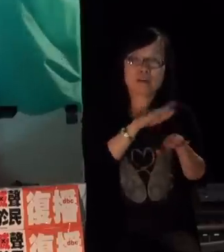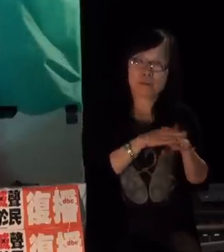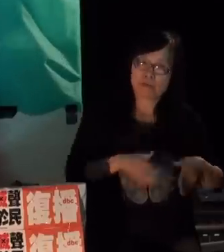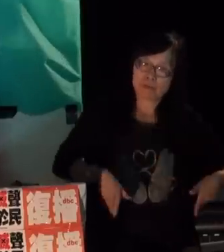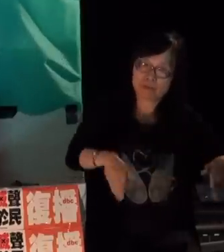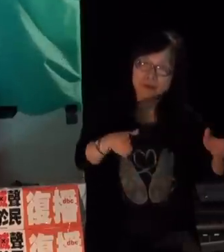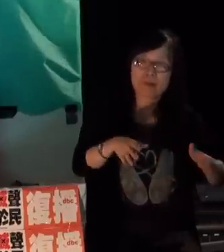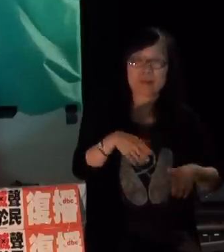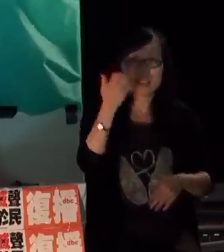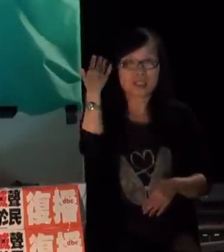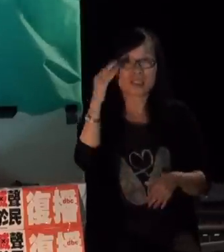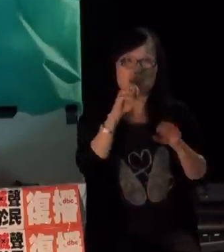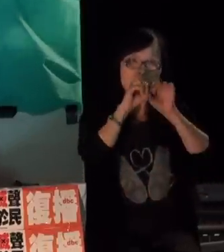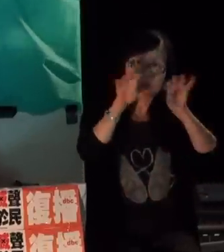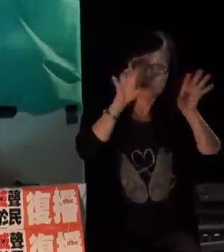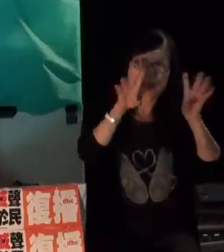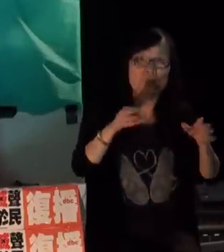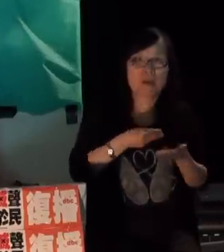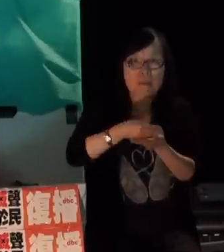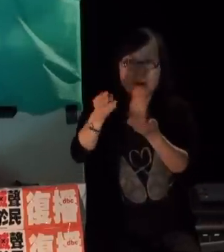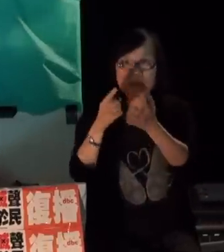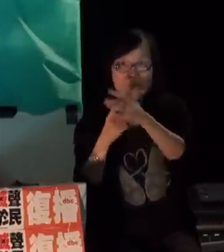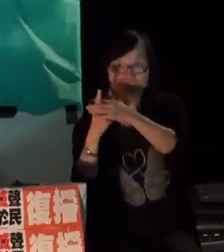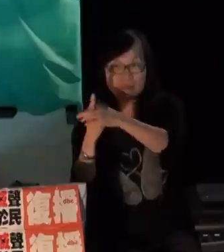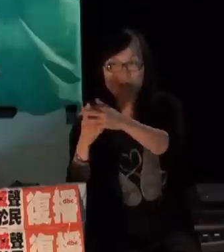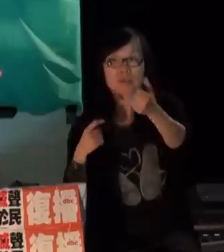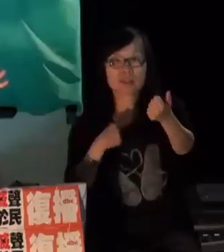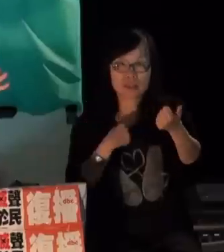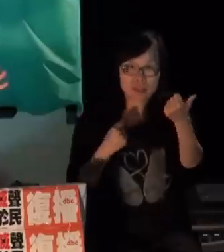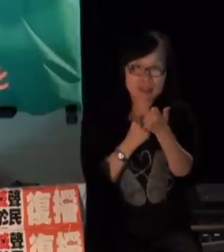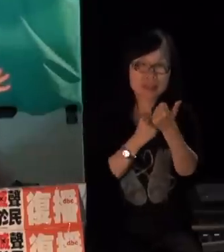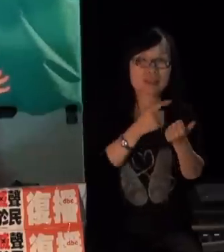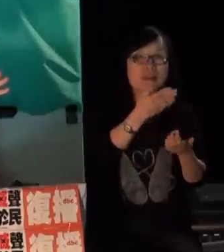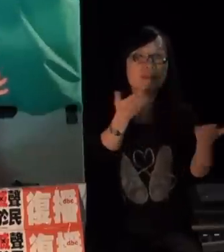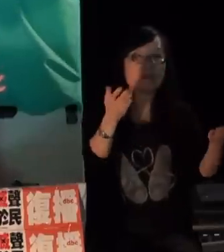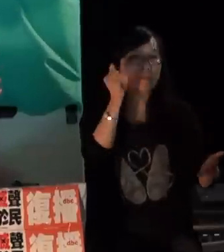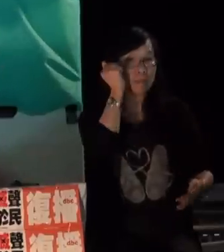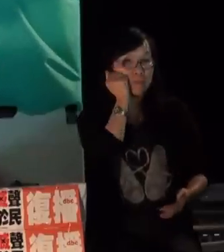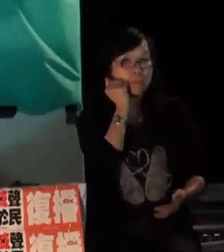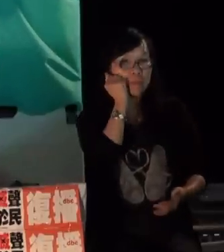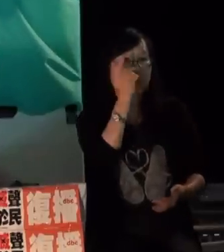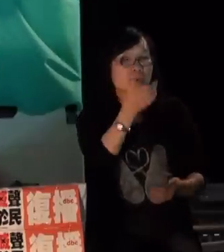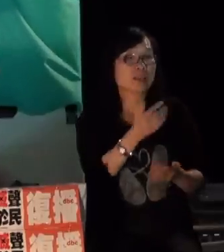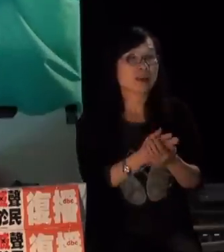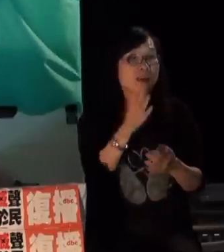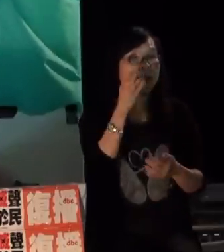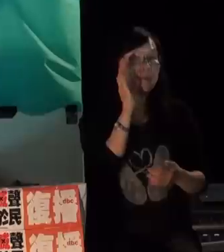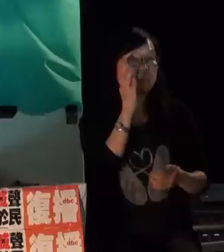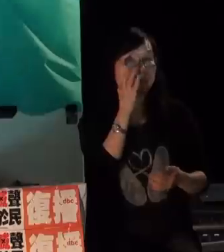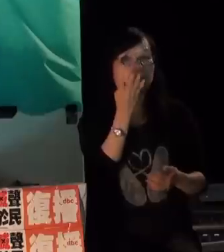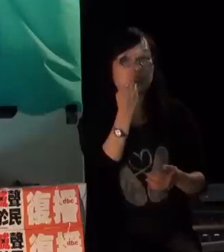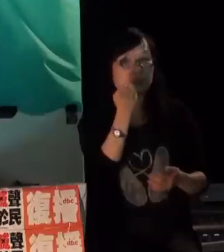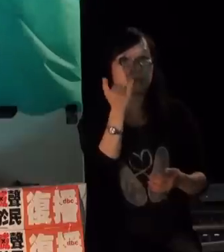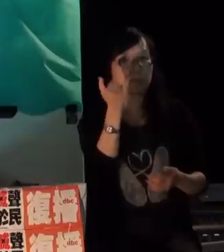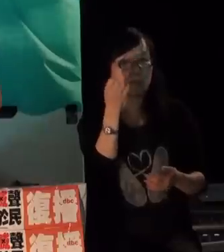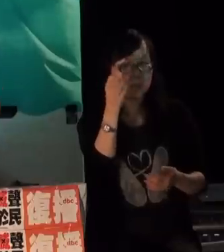嗰陣時做宣傳咧，我哋派張傳單嚟支持我哋咧，都係啲上咗年紀嘅男士啊，咁啊啲四五十歲，可能有啲退休